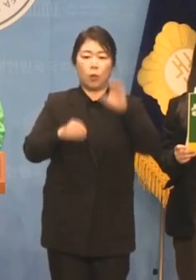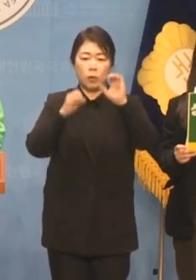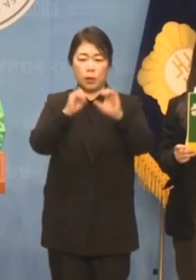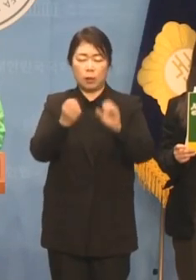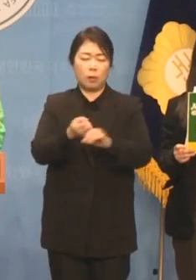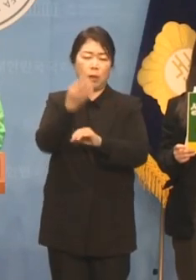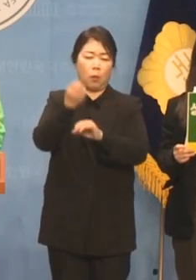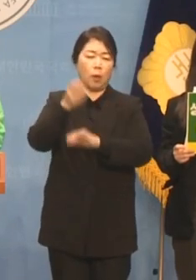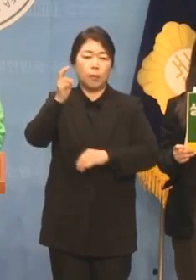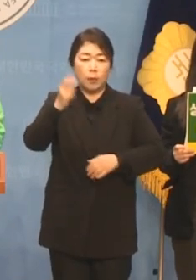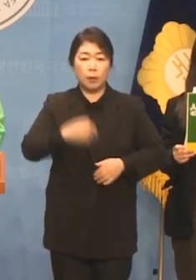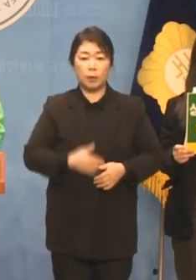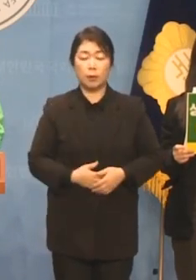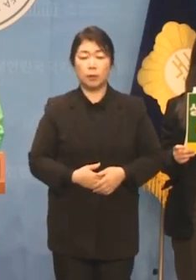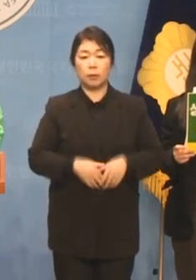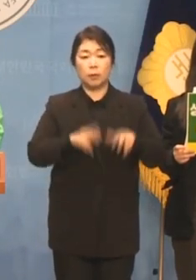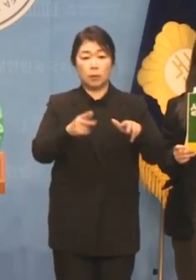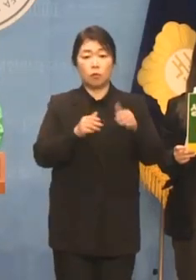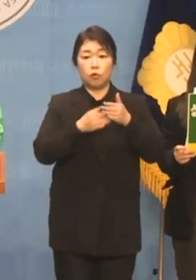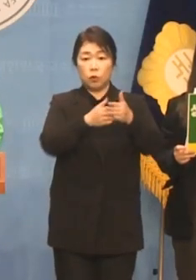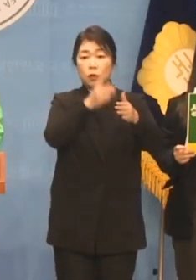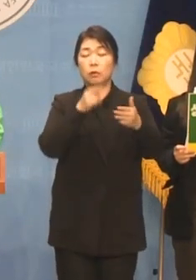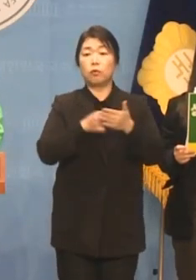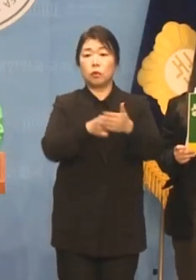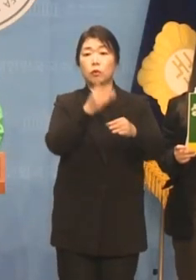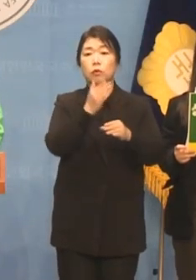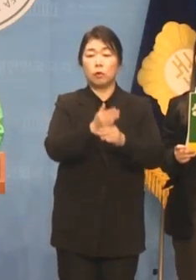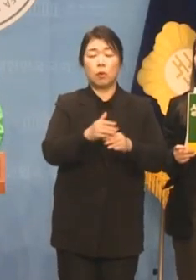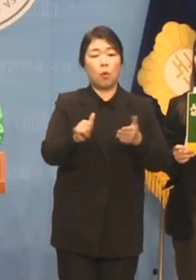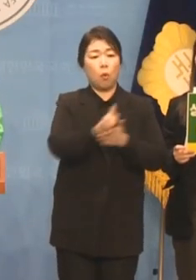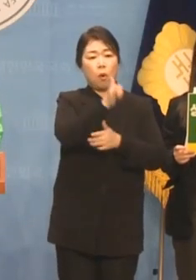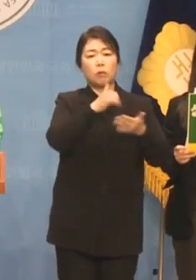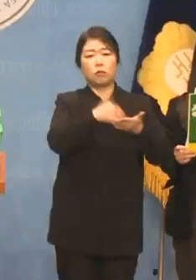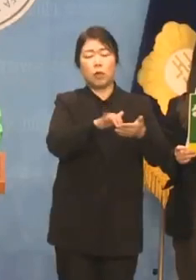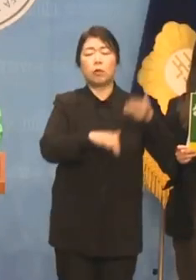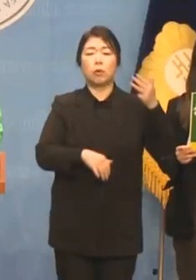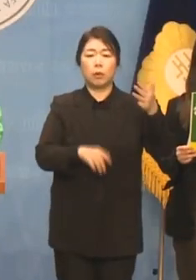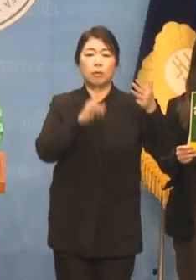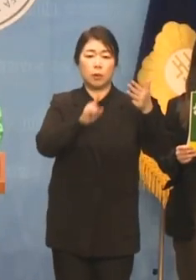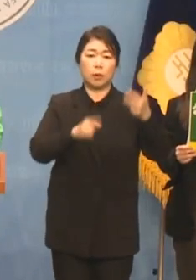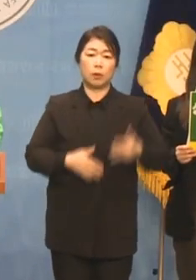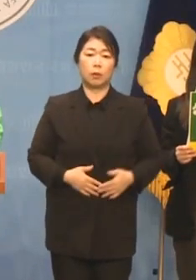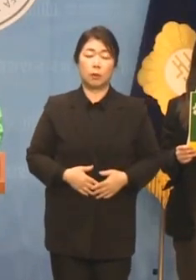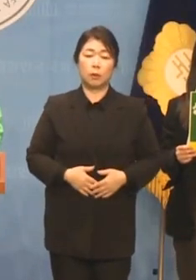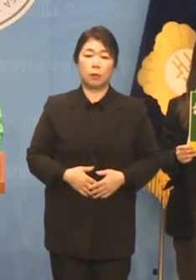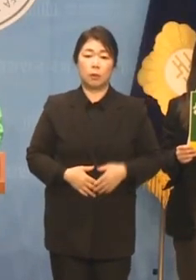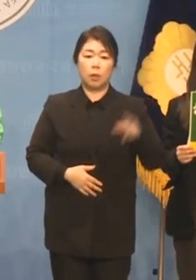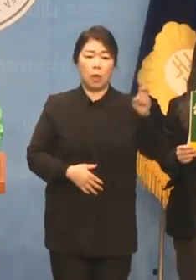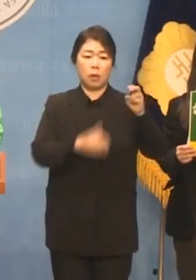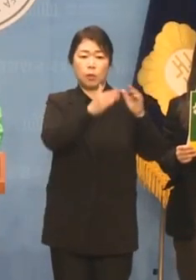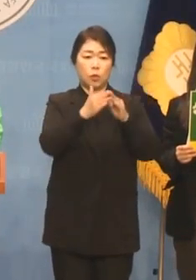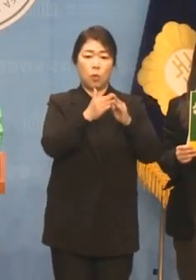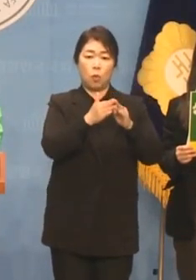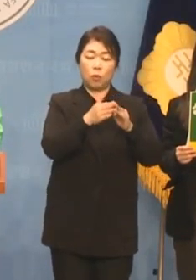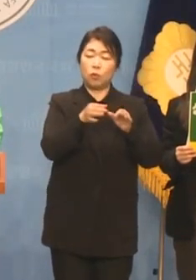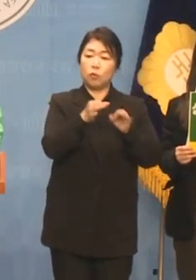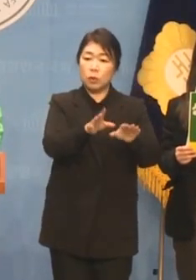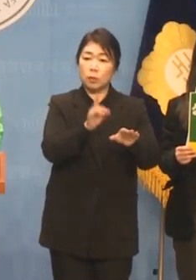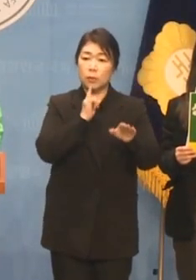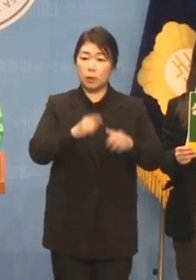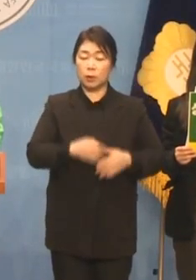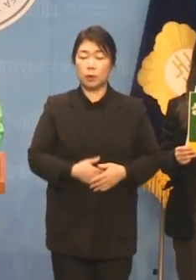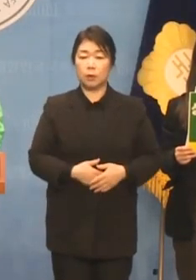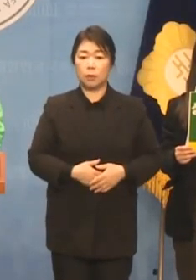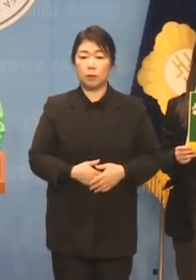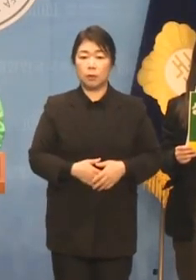현재 국내에서 추진 중인 공항만 여덟 개라고 합니다 20조원이 넘게 들 것으로 예상됩니다